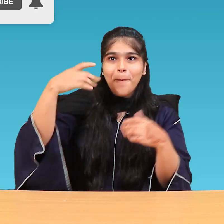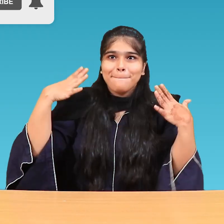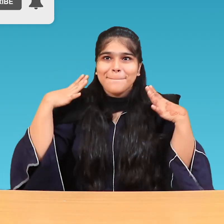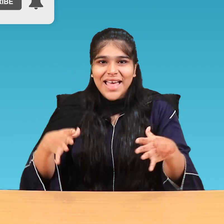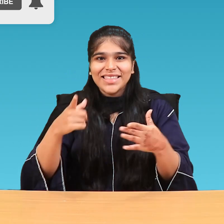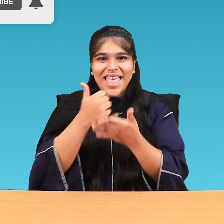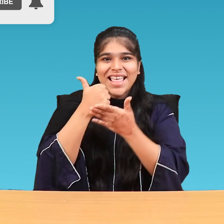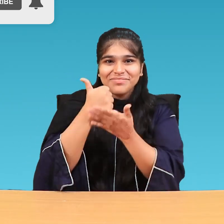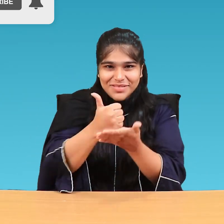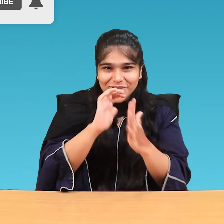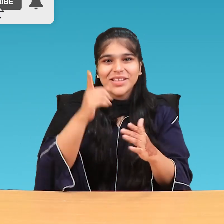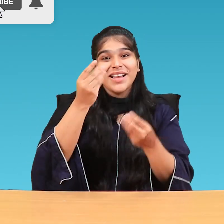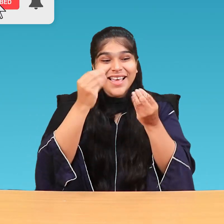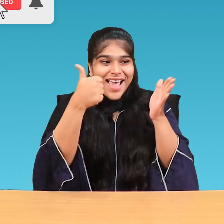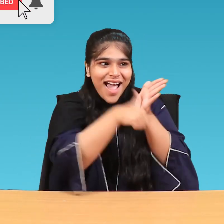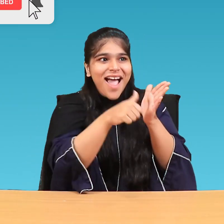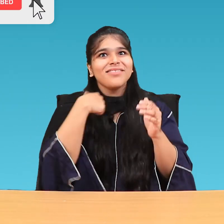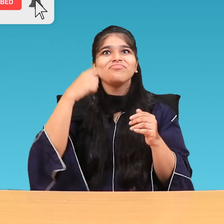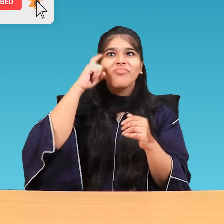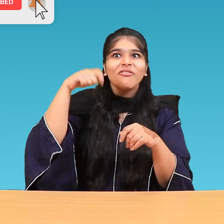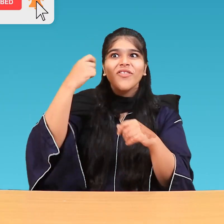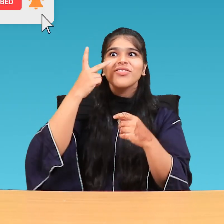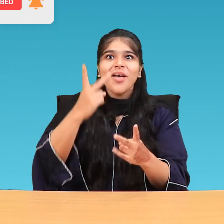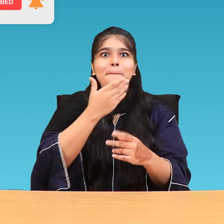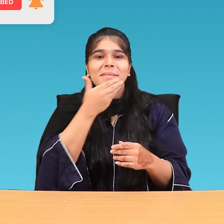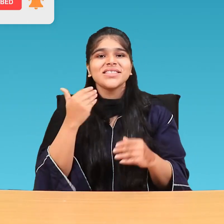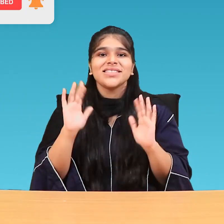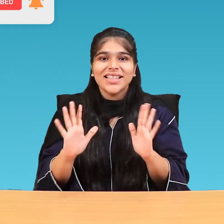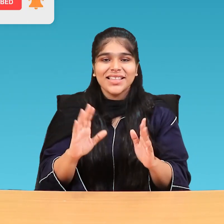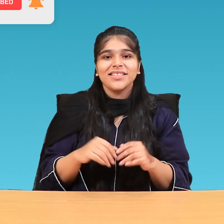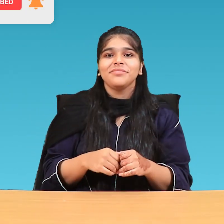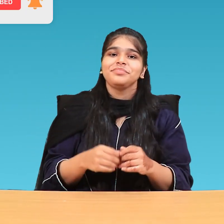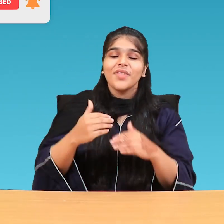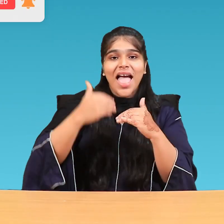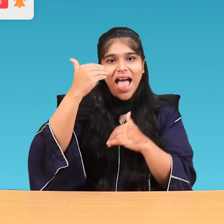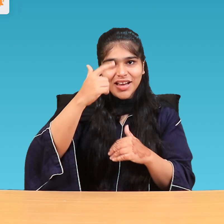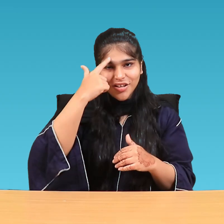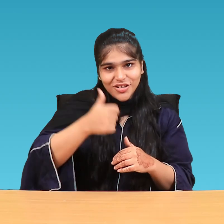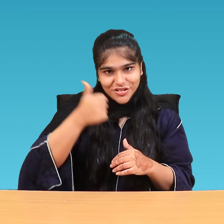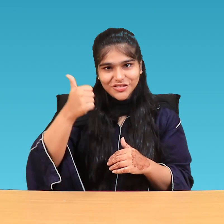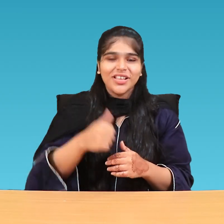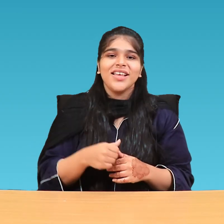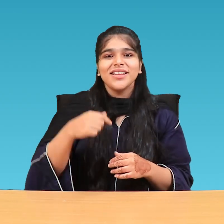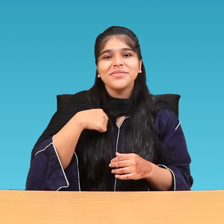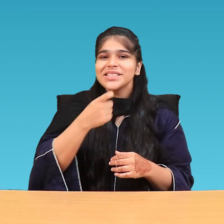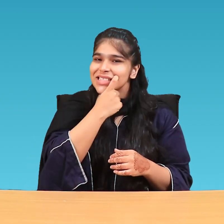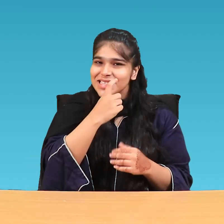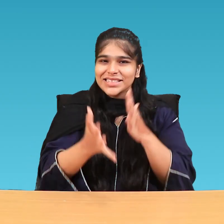और आप सब्सक्राइब करते हैं तो हमें पता लगता है कि आपको वीडियोस अच्छी लगी। Until next time, this has been Sara Rashid. Thank you so much.